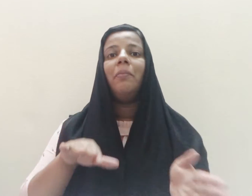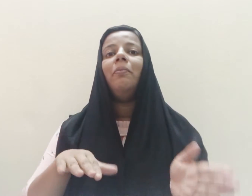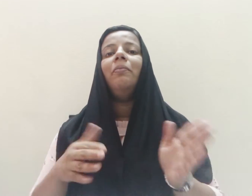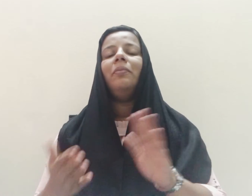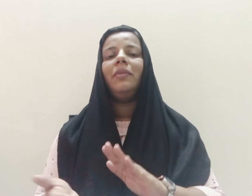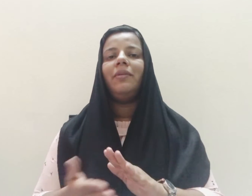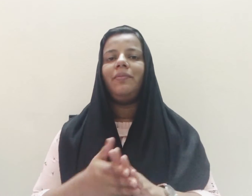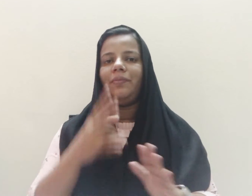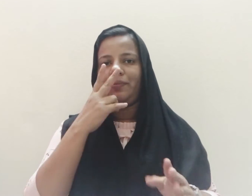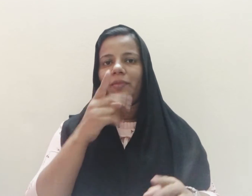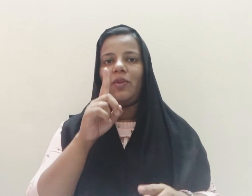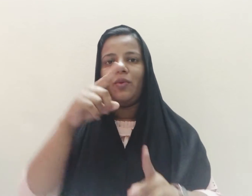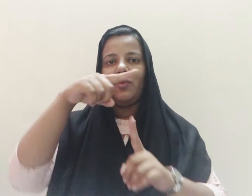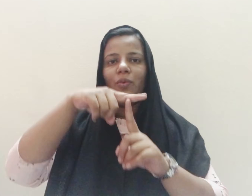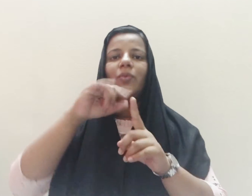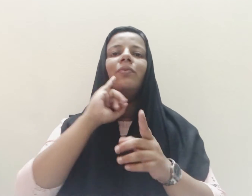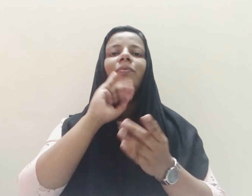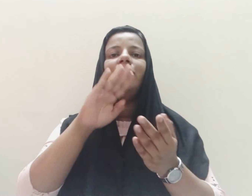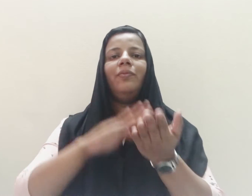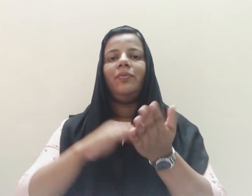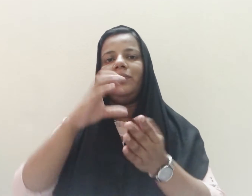ആമീൻ. ഒന്ന് കേട്ടാട്ടെ. ഒന്ന് തീമോത്തിയോസിൻ്റെ ലേഖനം